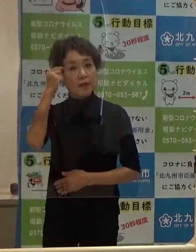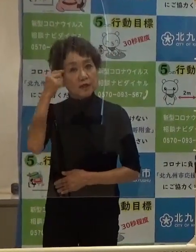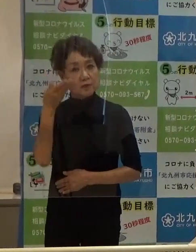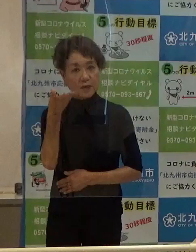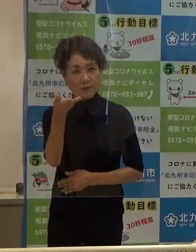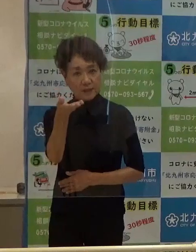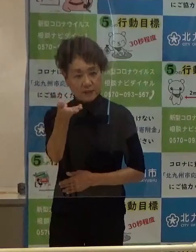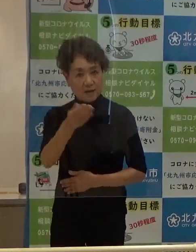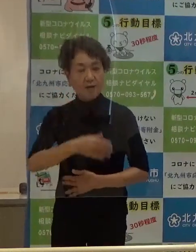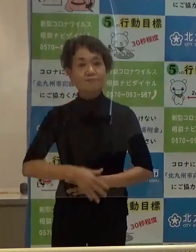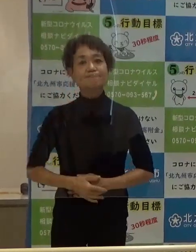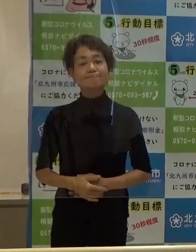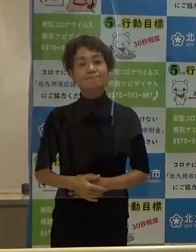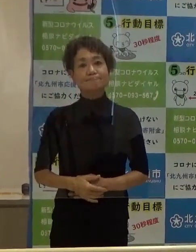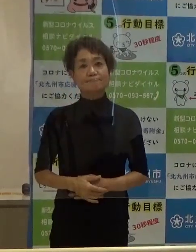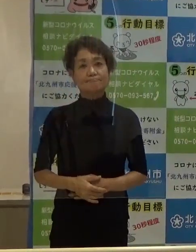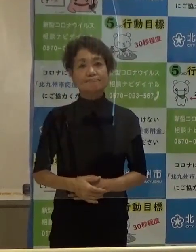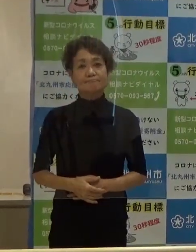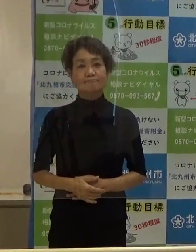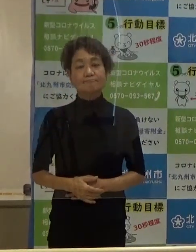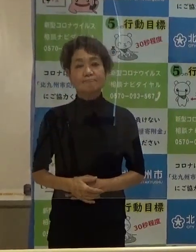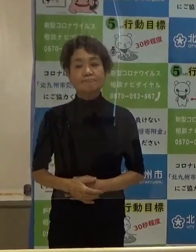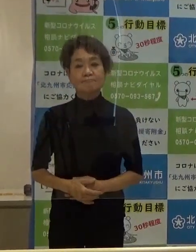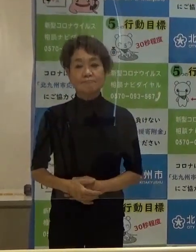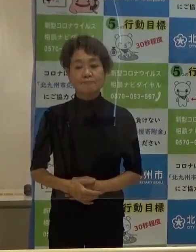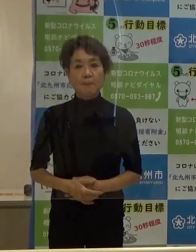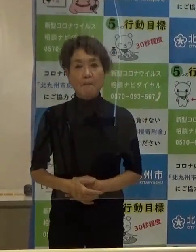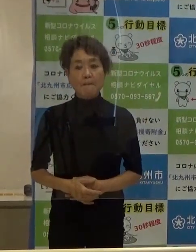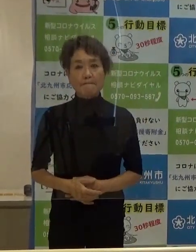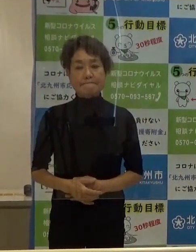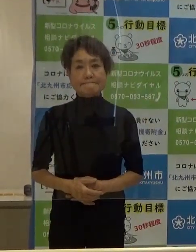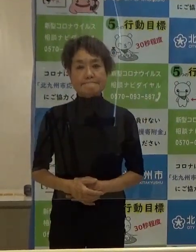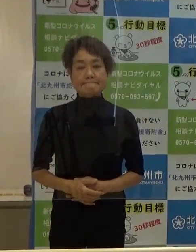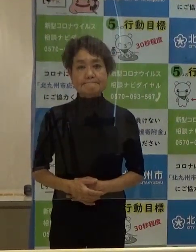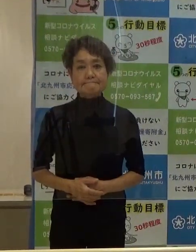くか、お考えをお話しいただければと思います。